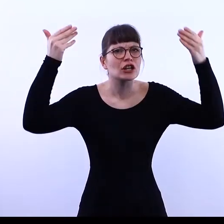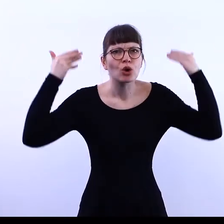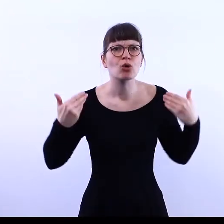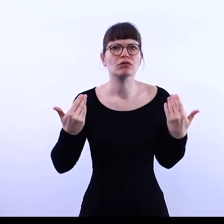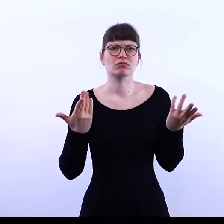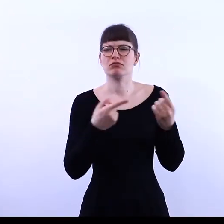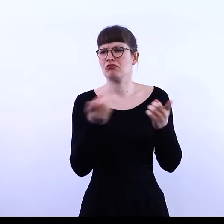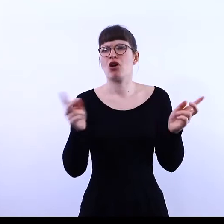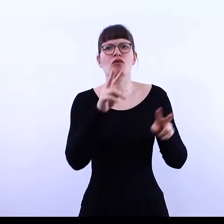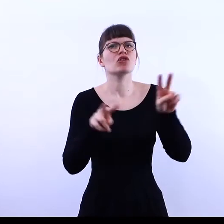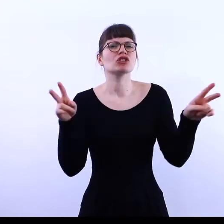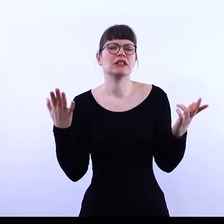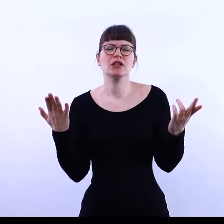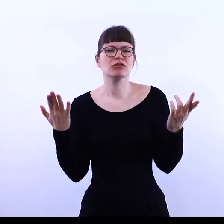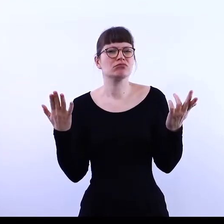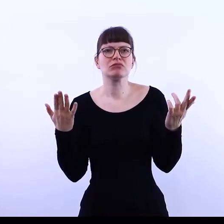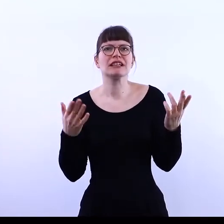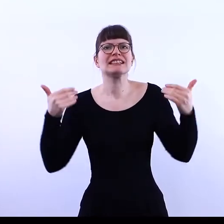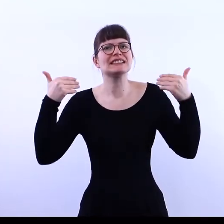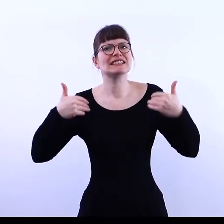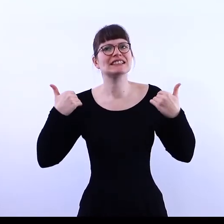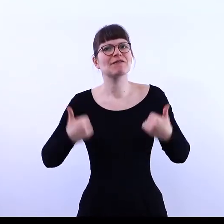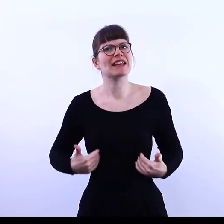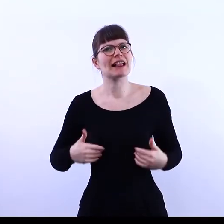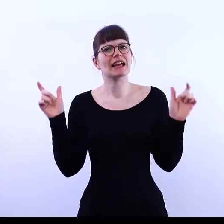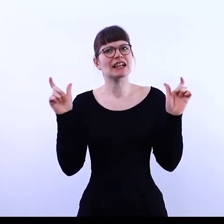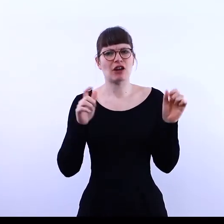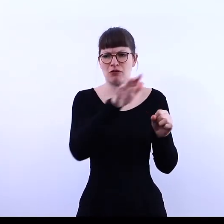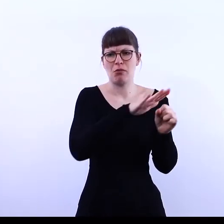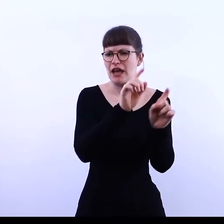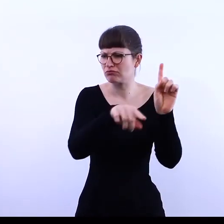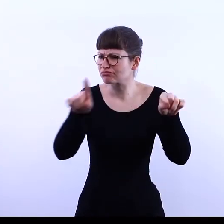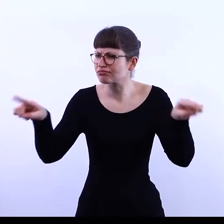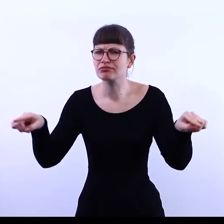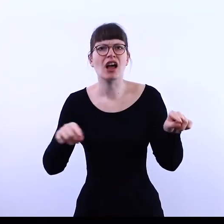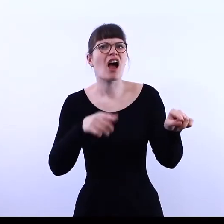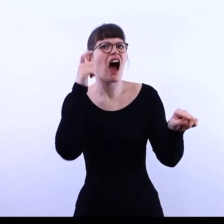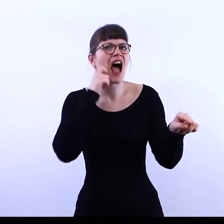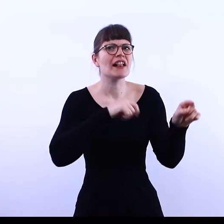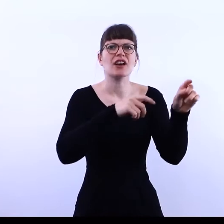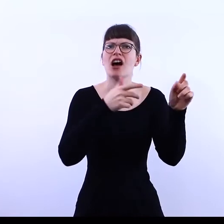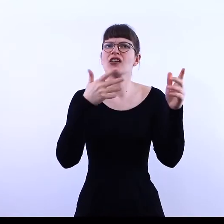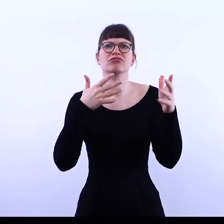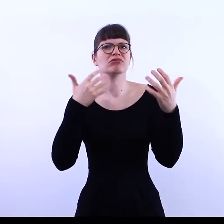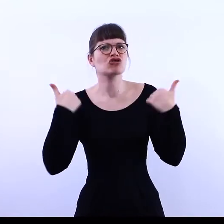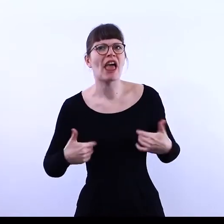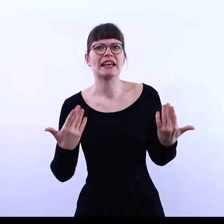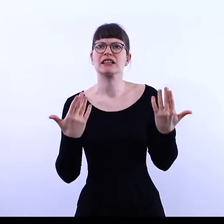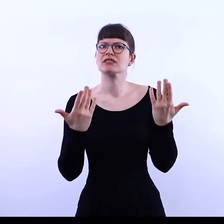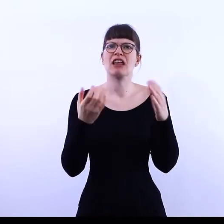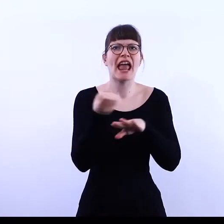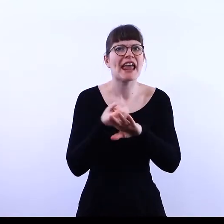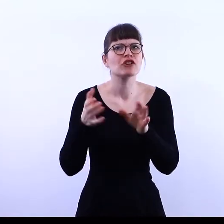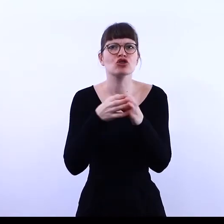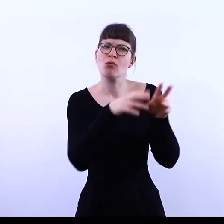aus unterschiedlichen Bereichen der Zivilgesellschaft unterschiedliche Alters, geschlechtsethnische Gruppen mit